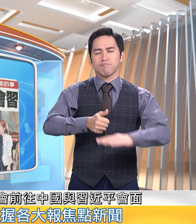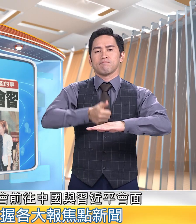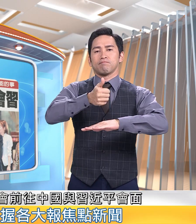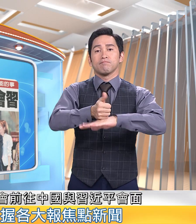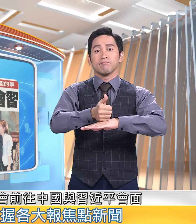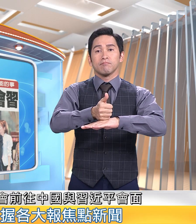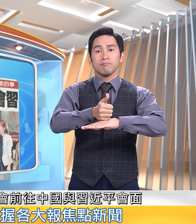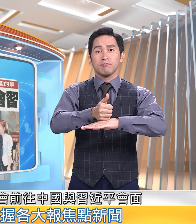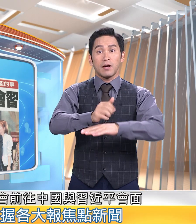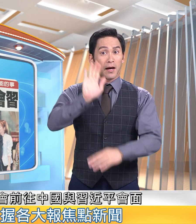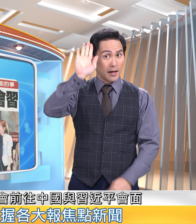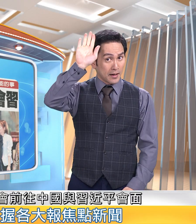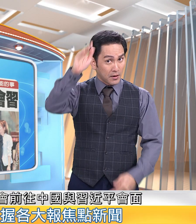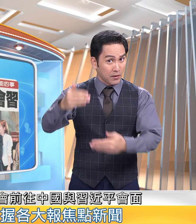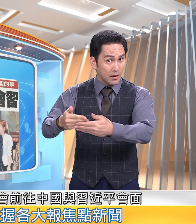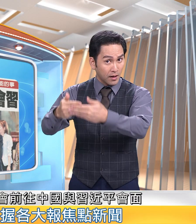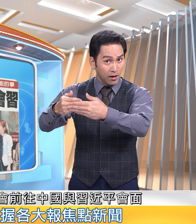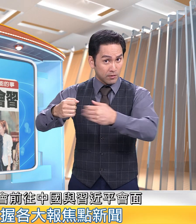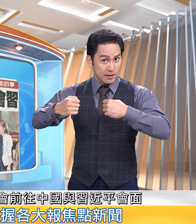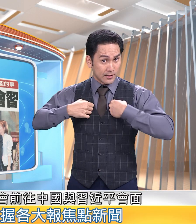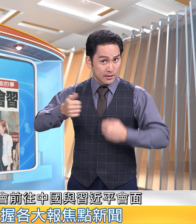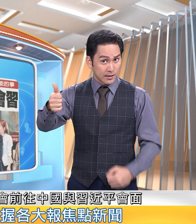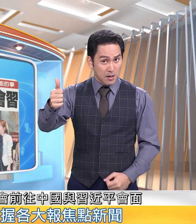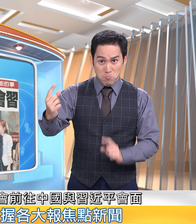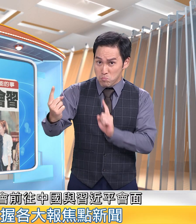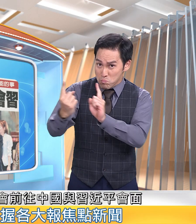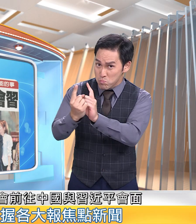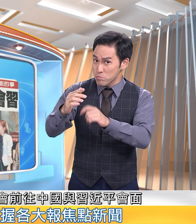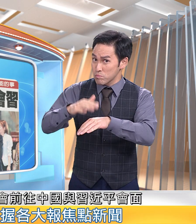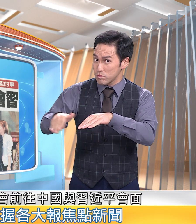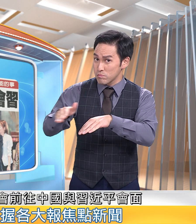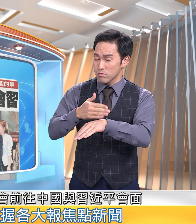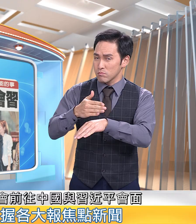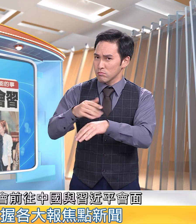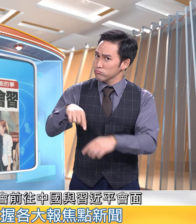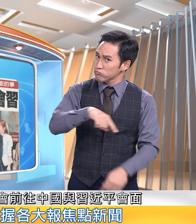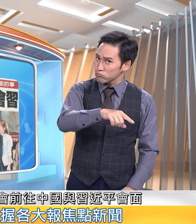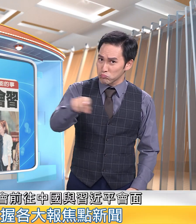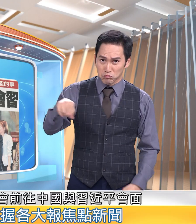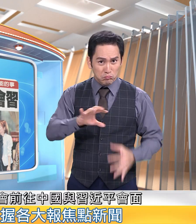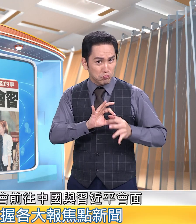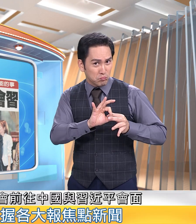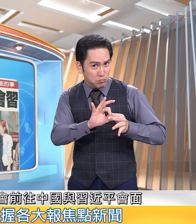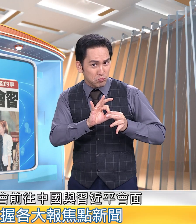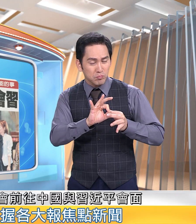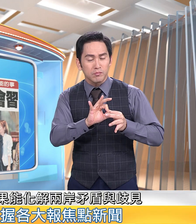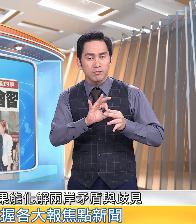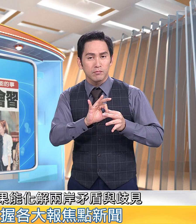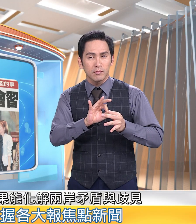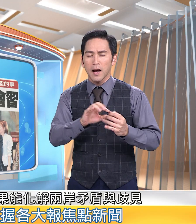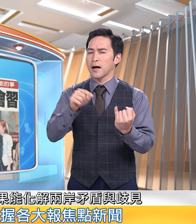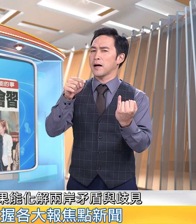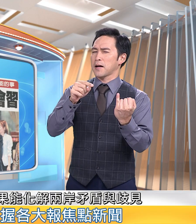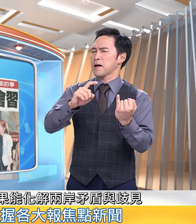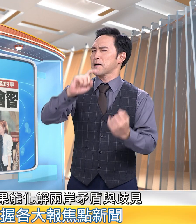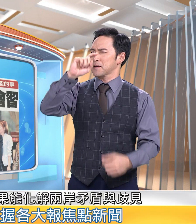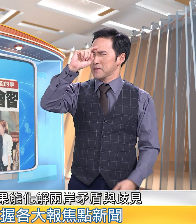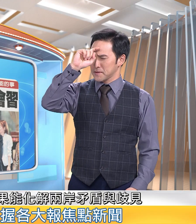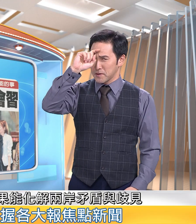外界关注会不会前往中国与习近平会面。郑丽文表示，如果